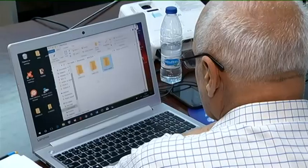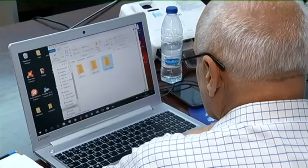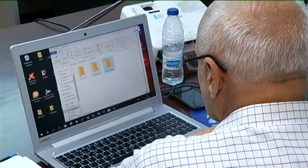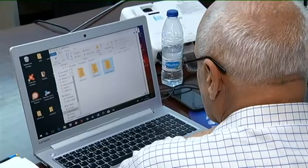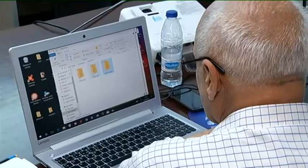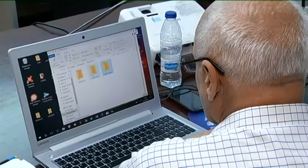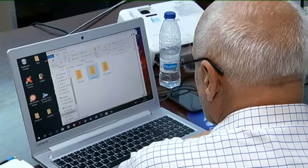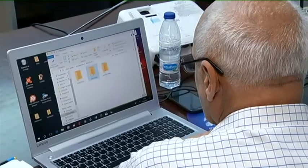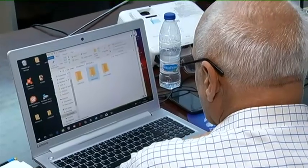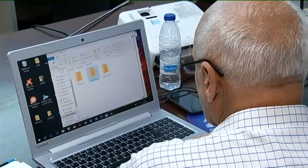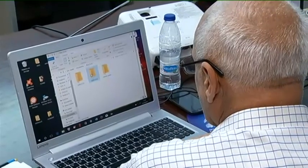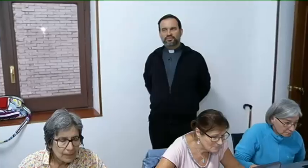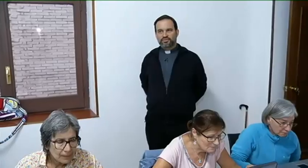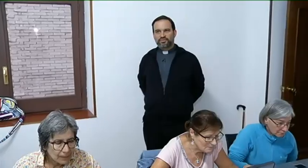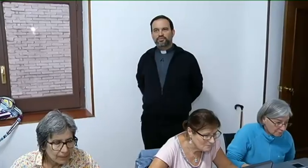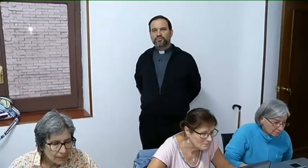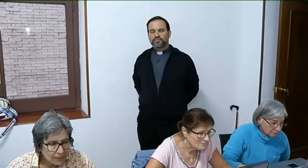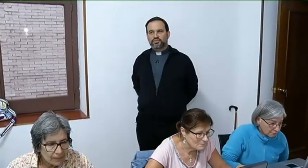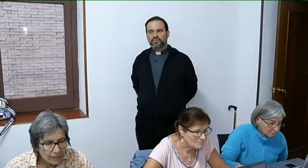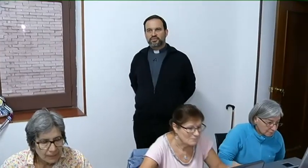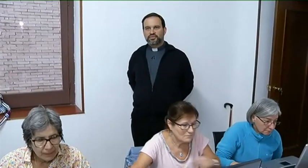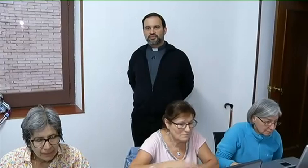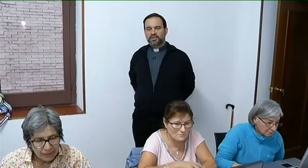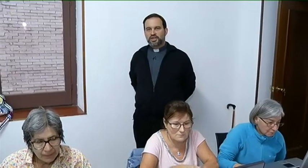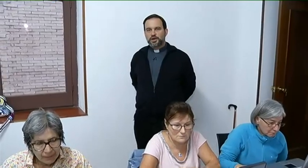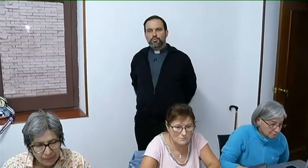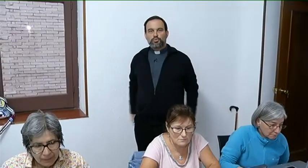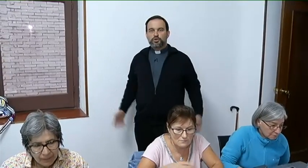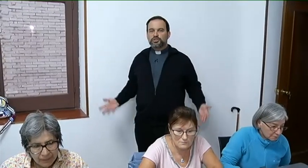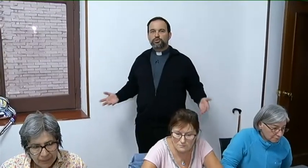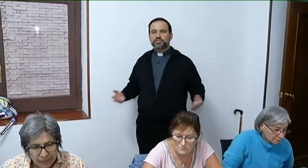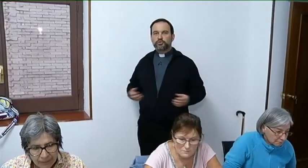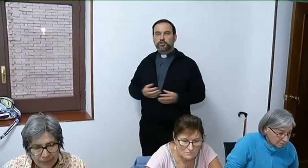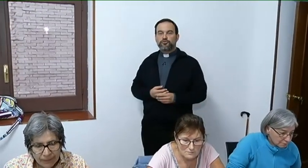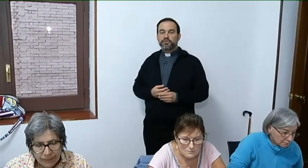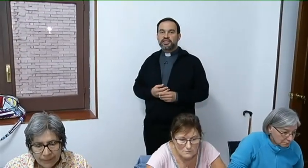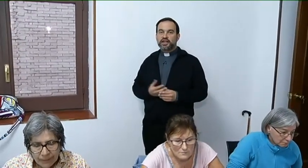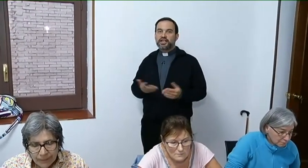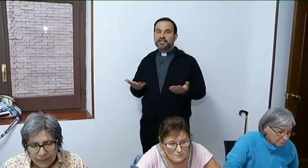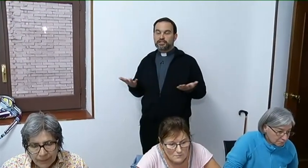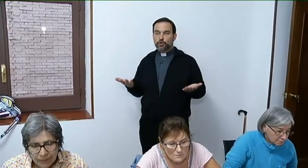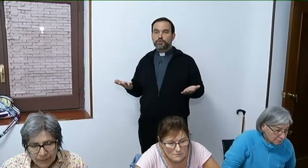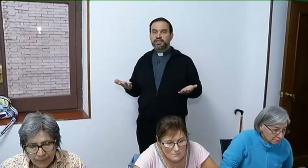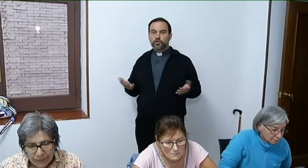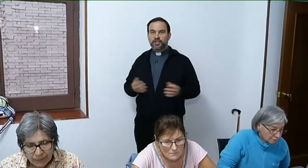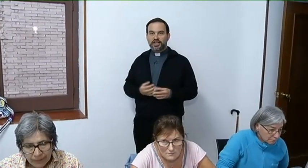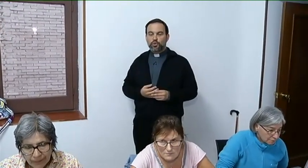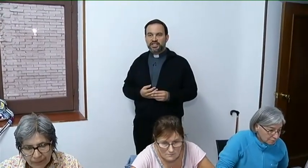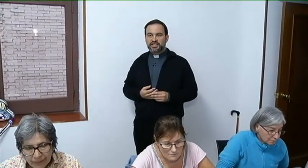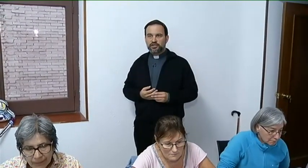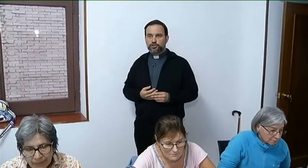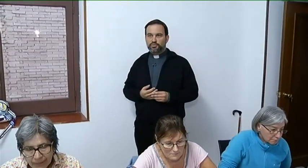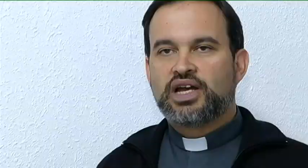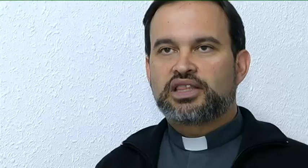¿Qué instrumentos específicos utilizáis para la adaptación de estas personas? Bueno, pues un instrumento fundamental es el conocimiento de la